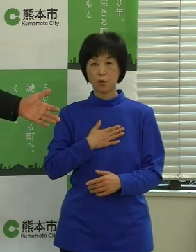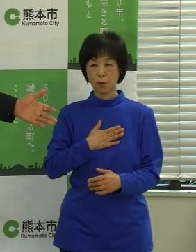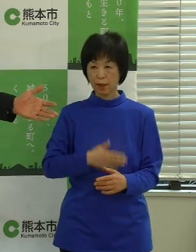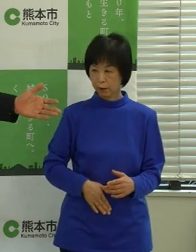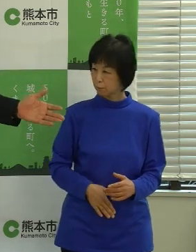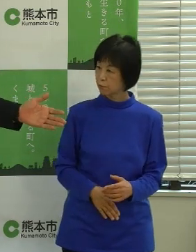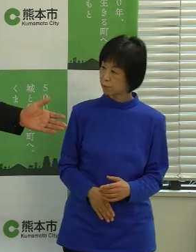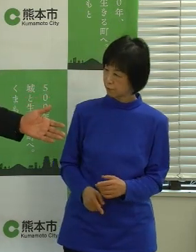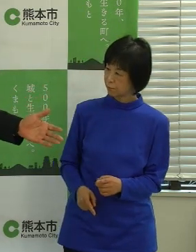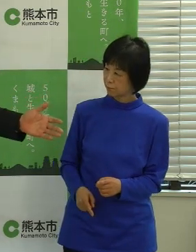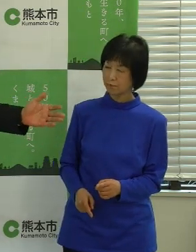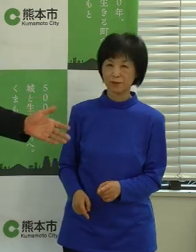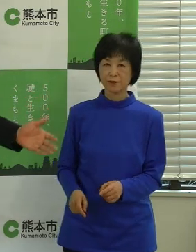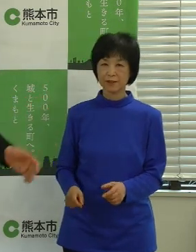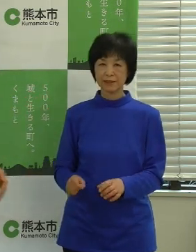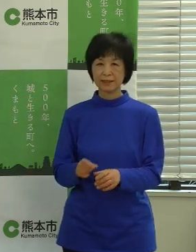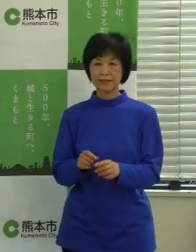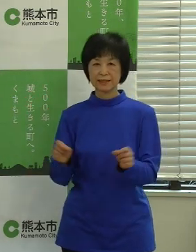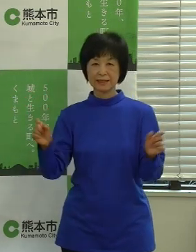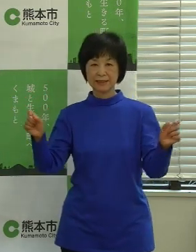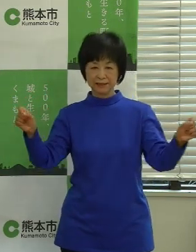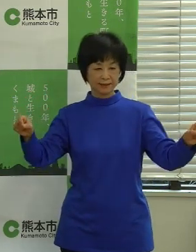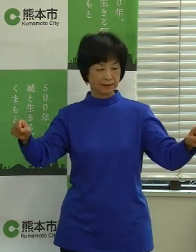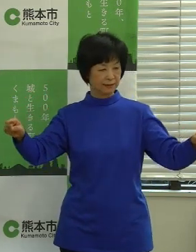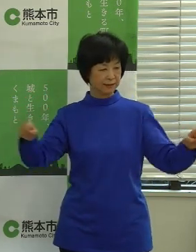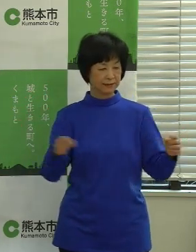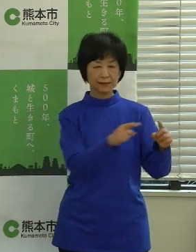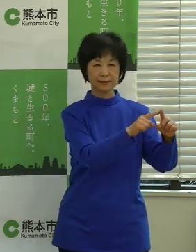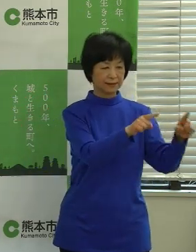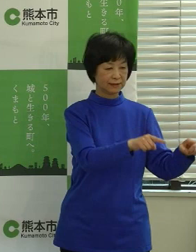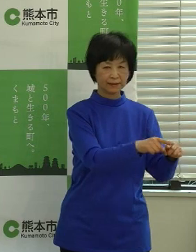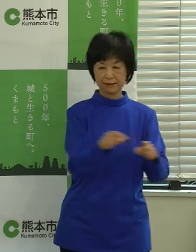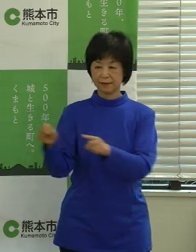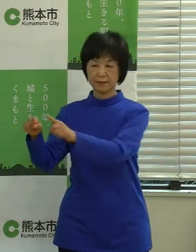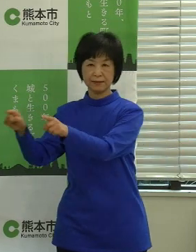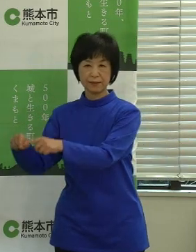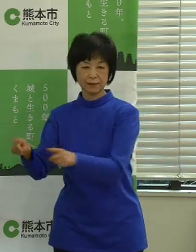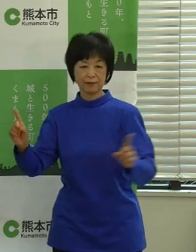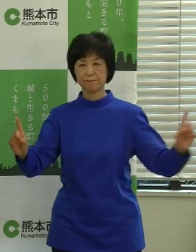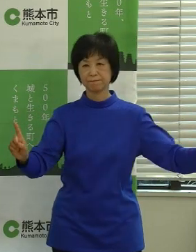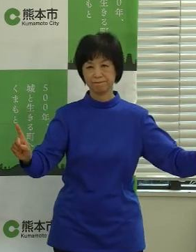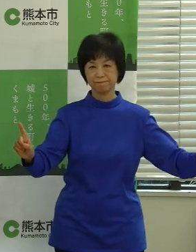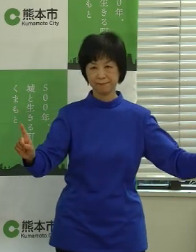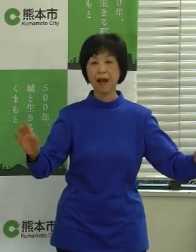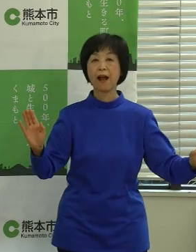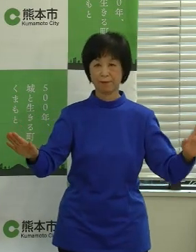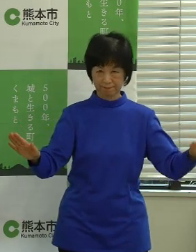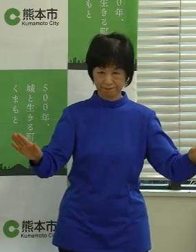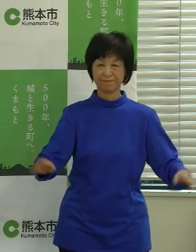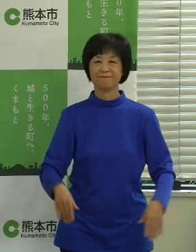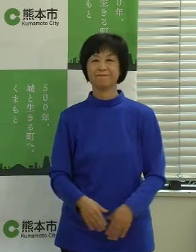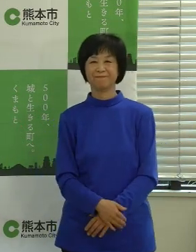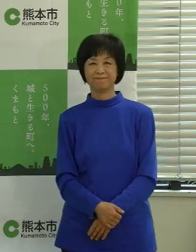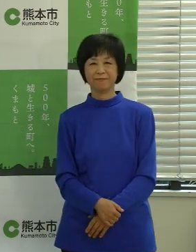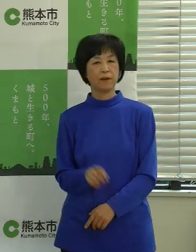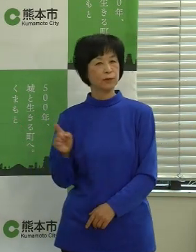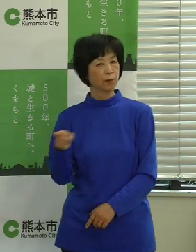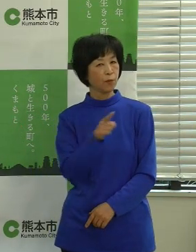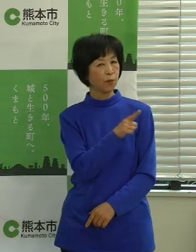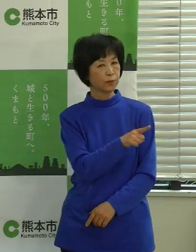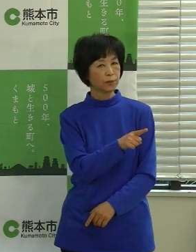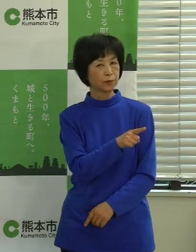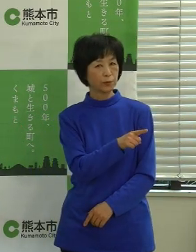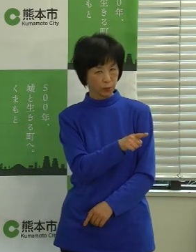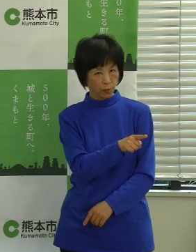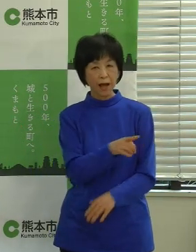からこのぐらいが2メーターですよというのもあります。だからそういうものも意識していただくとかですね、まあ、そういうこと非常に重要かなというふうに思っているところ